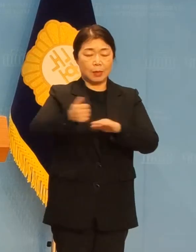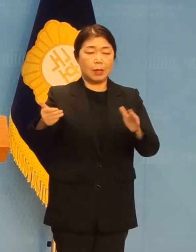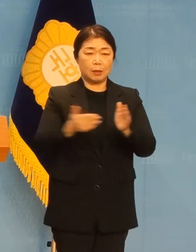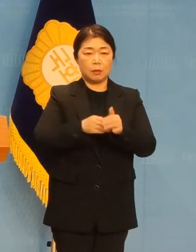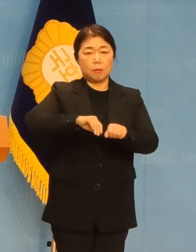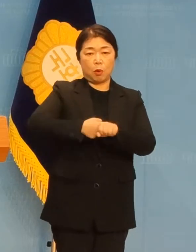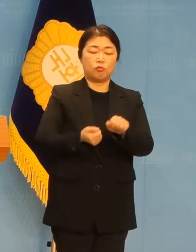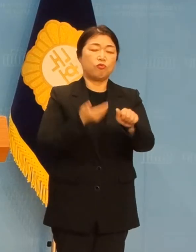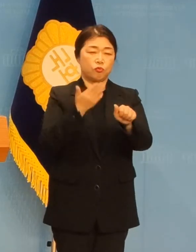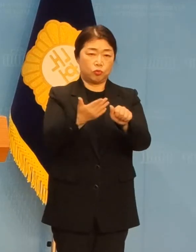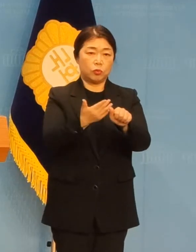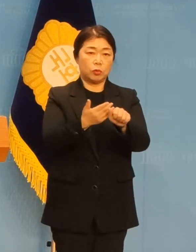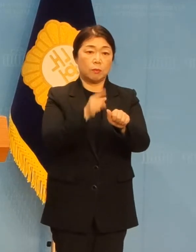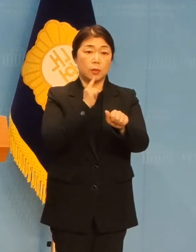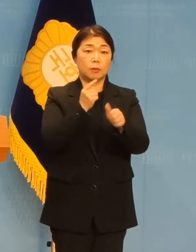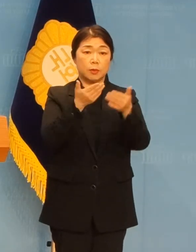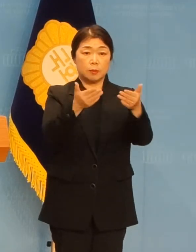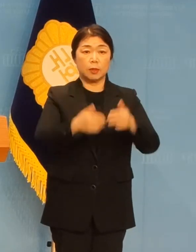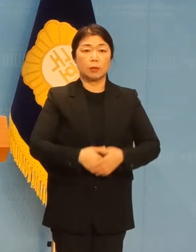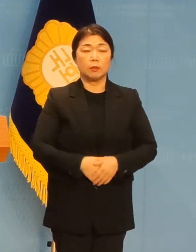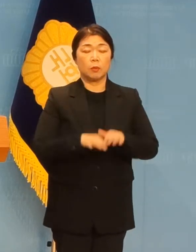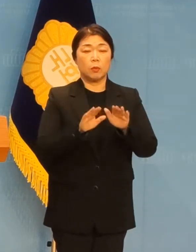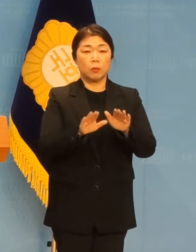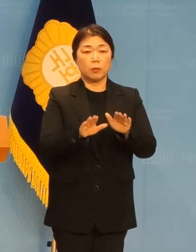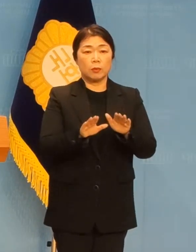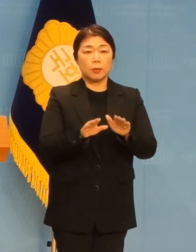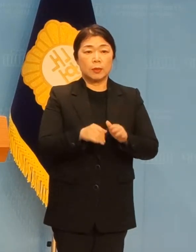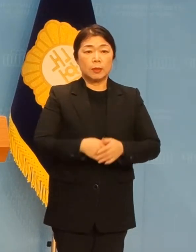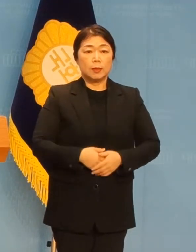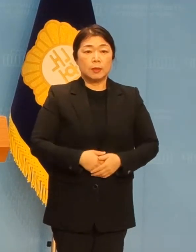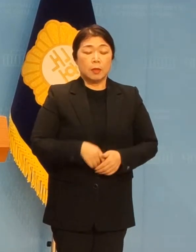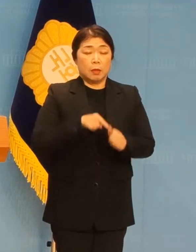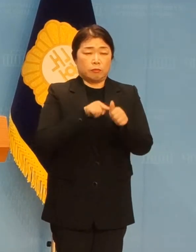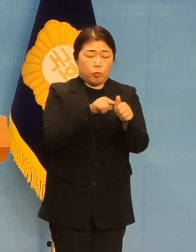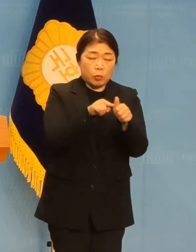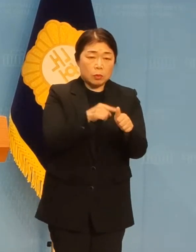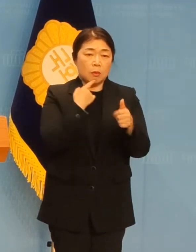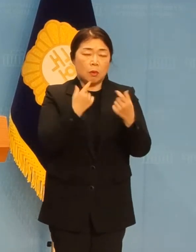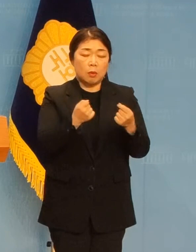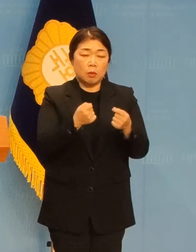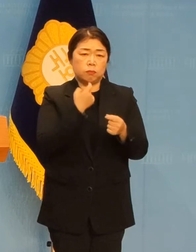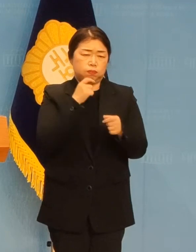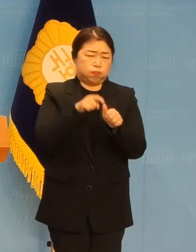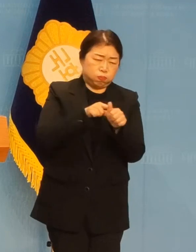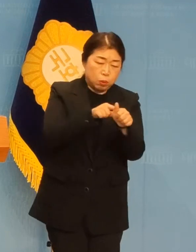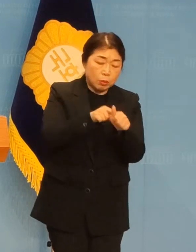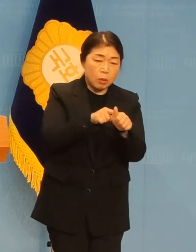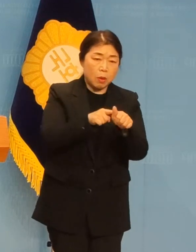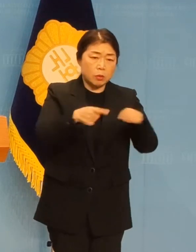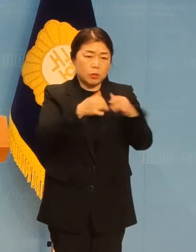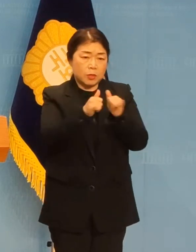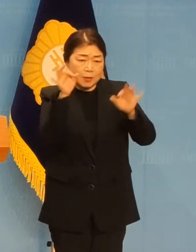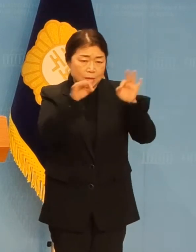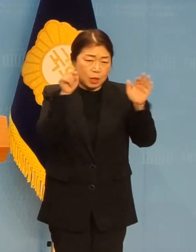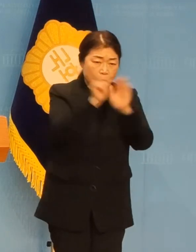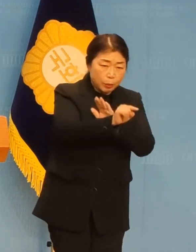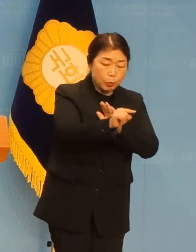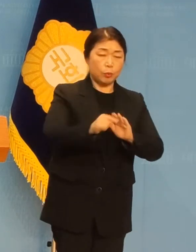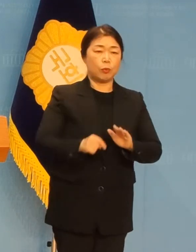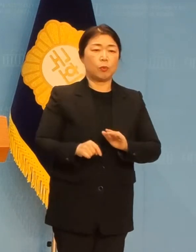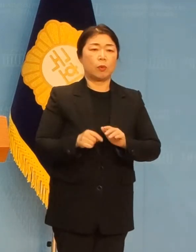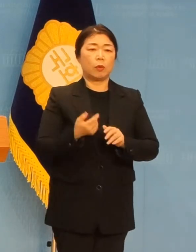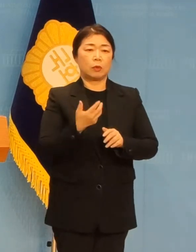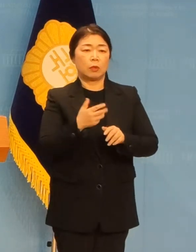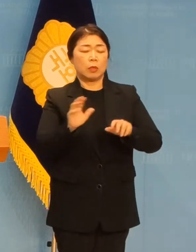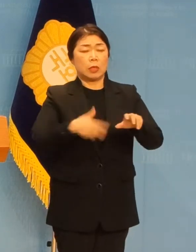처벌하도록 하겠다, 이런 말씀드리면서, 오늘 스토킹처럼 정치인들을 찾아오고 내란